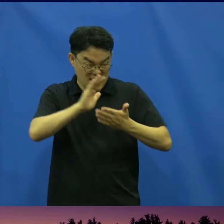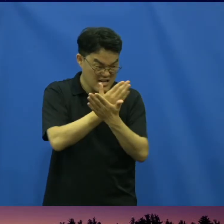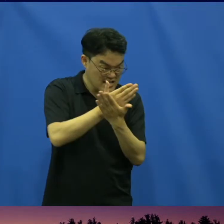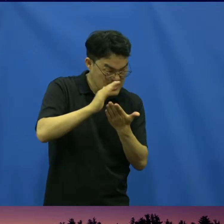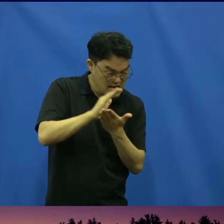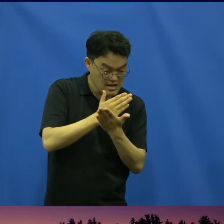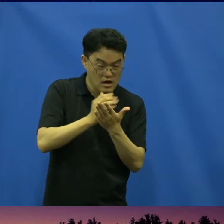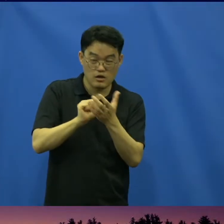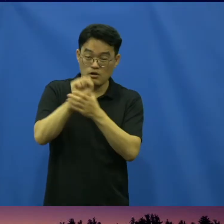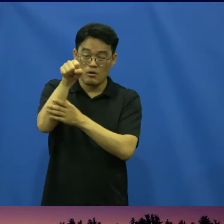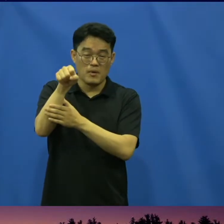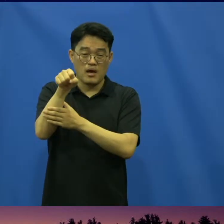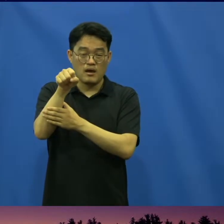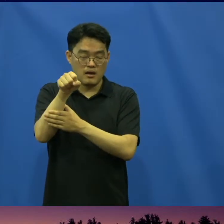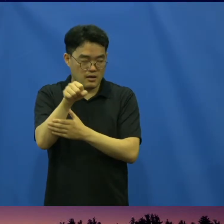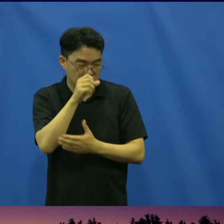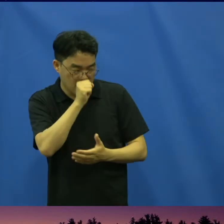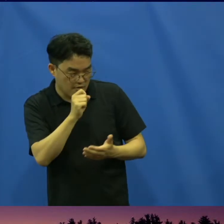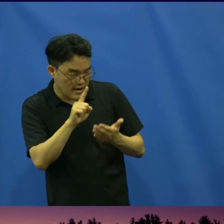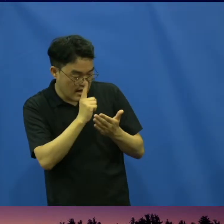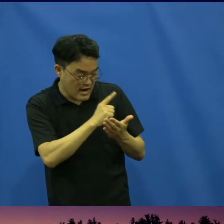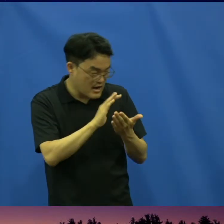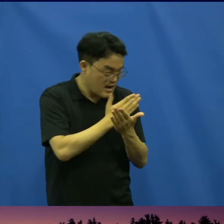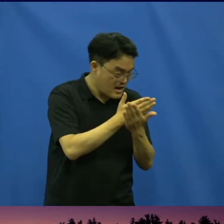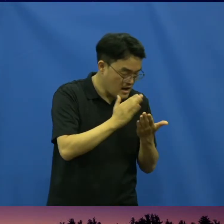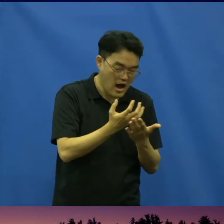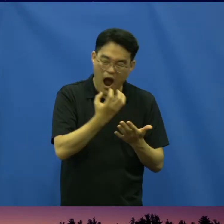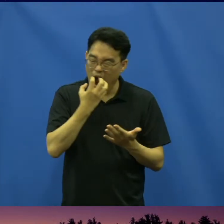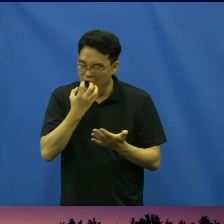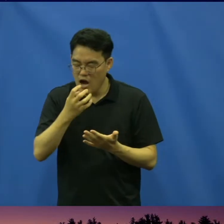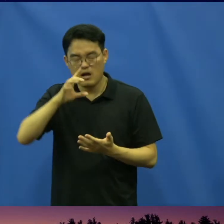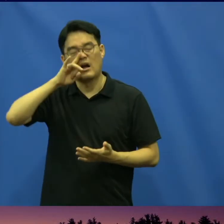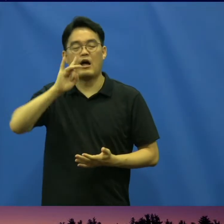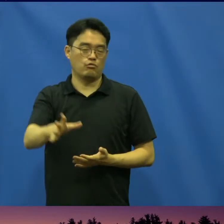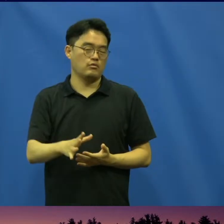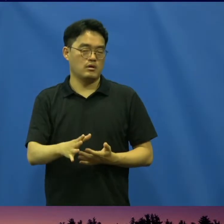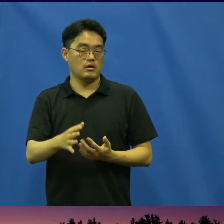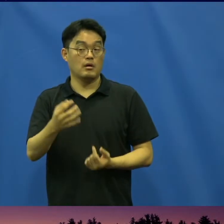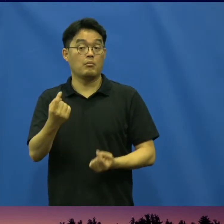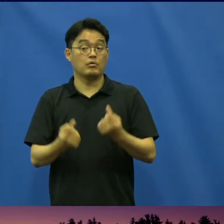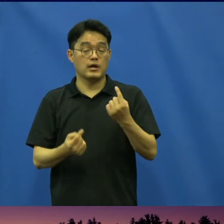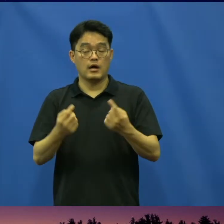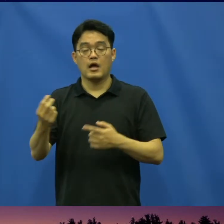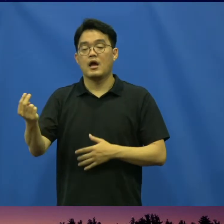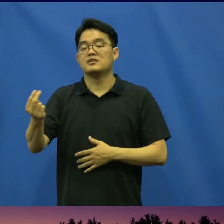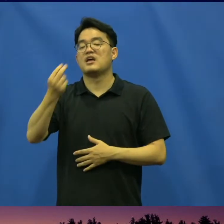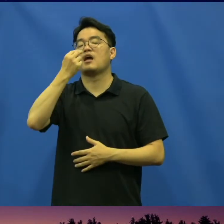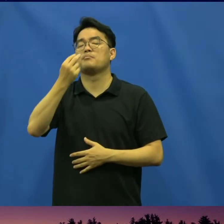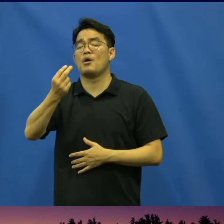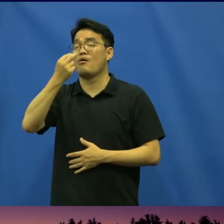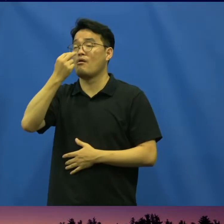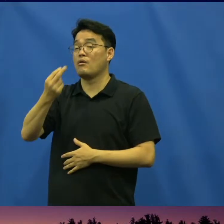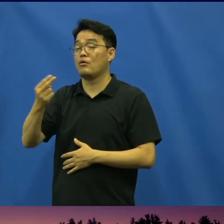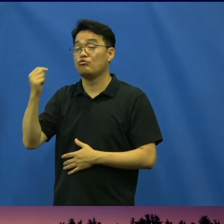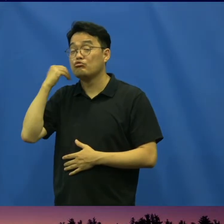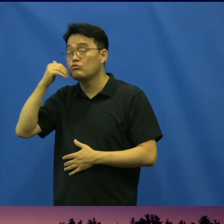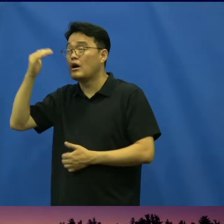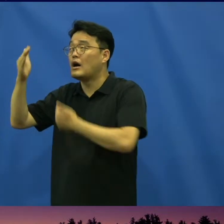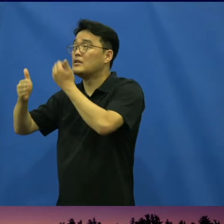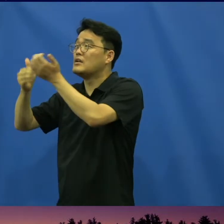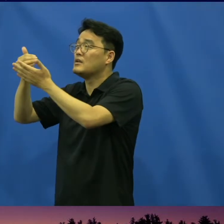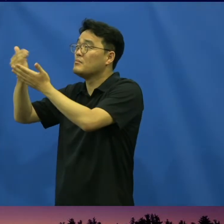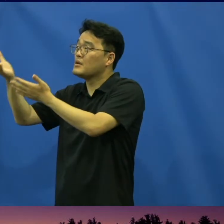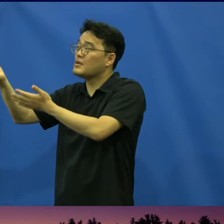진짜 은혜를 받으면요, 이미 나에게 있는 지식과 알고 있는 이론과 그런 지혜로